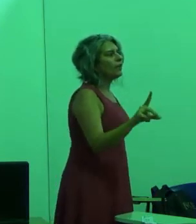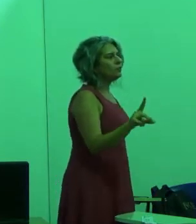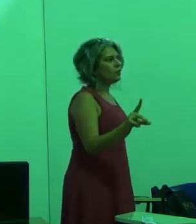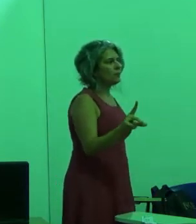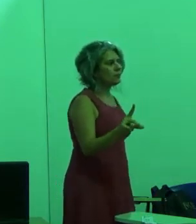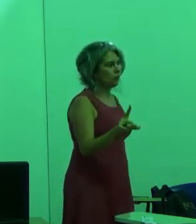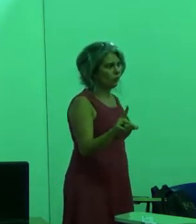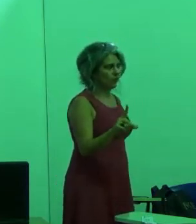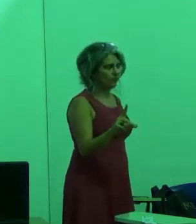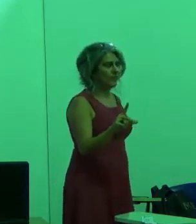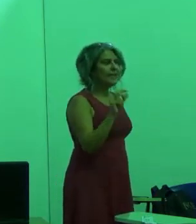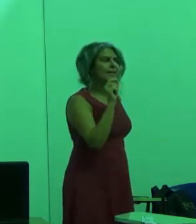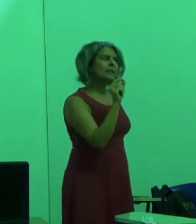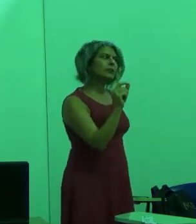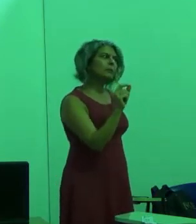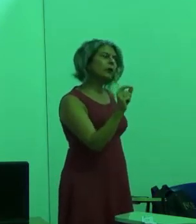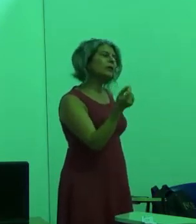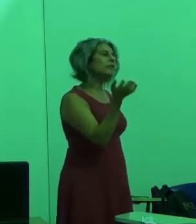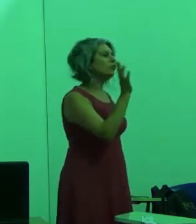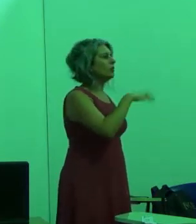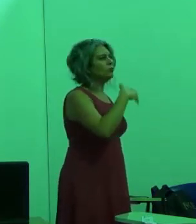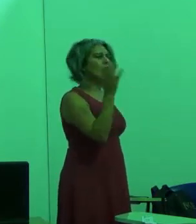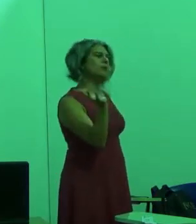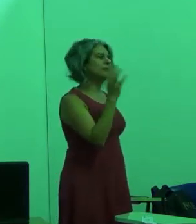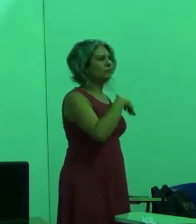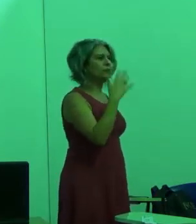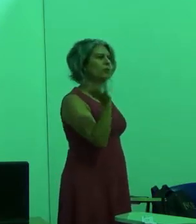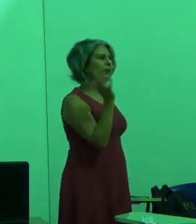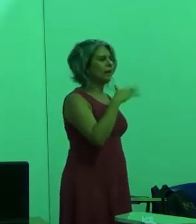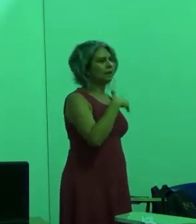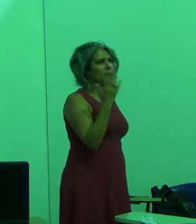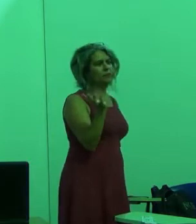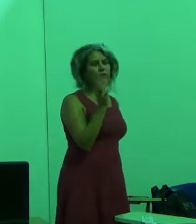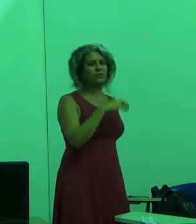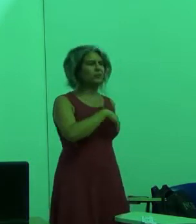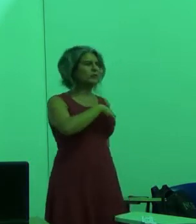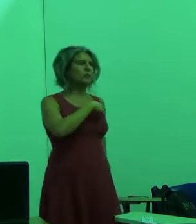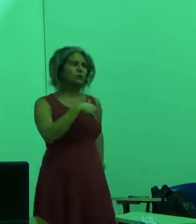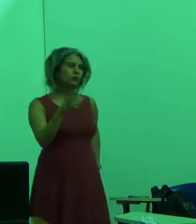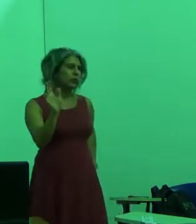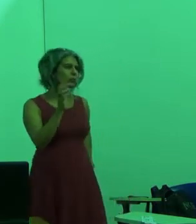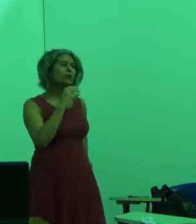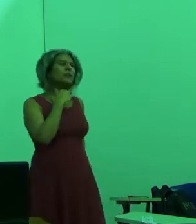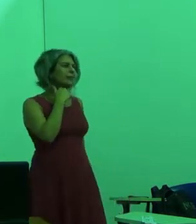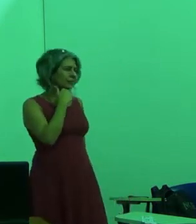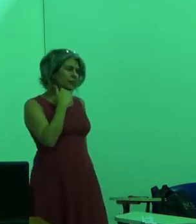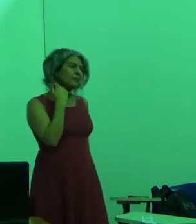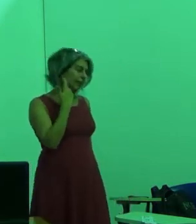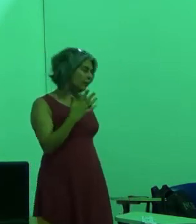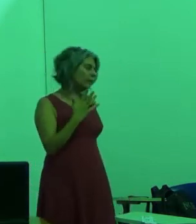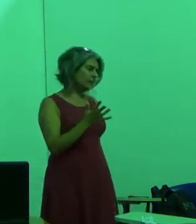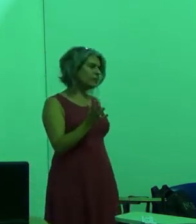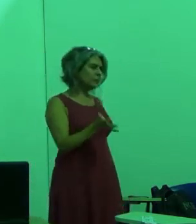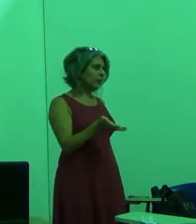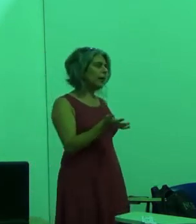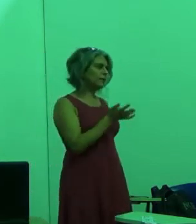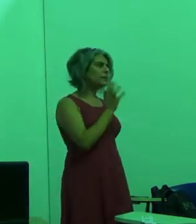de pessoa. Isso é muito importante, eu não sei quanto essa discussão é clara para todos vocês, mas é uma discussão séria mesmo, sem piada, que